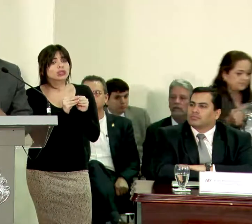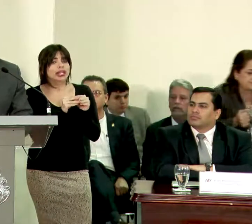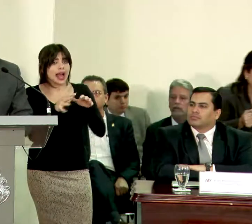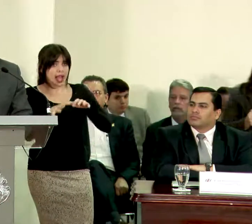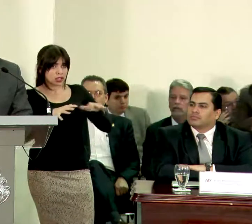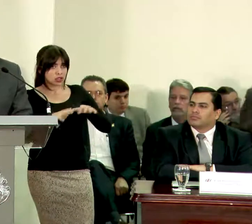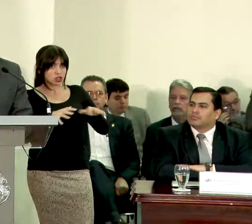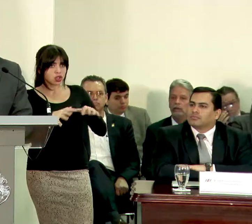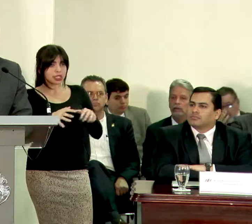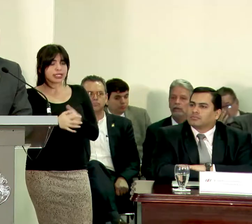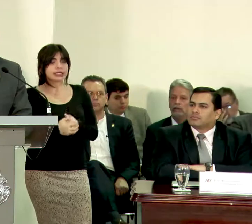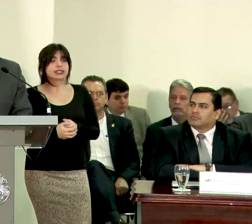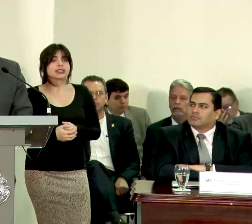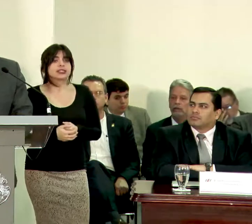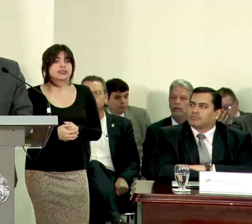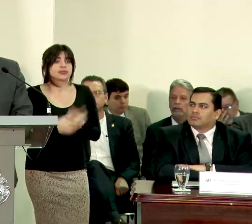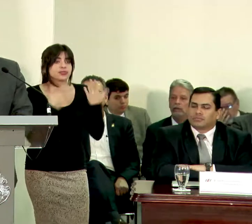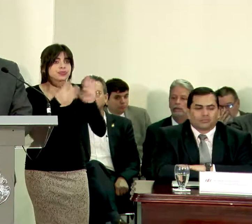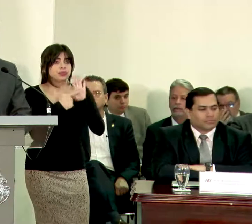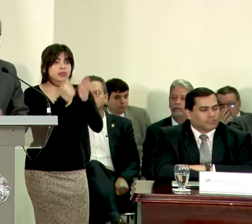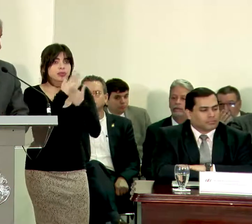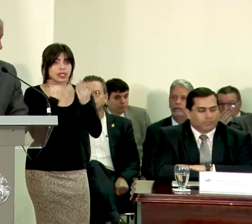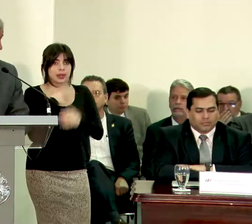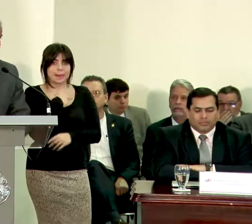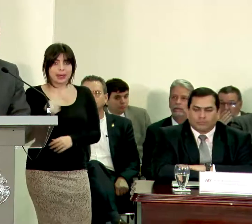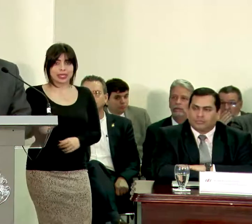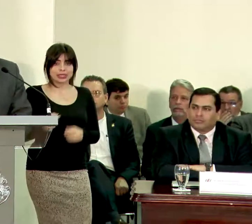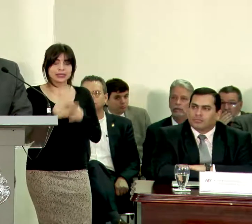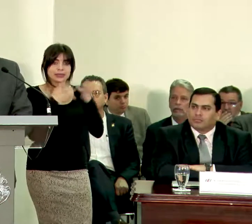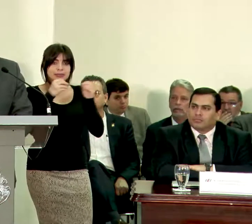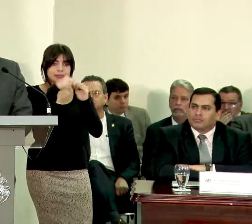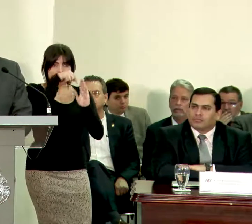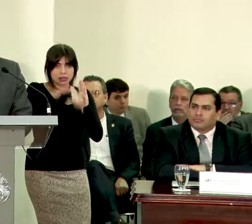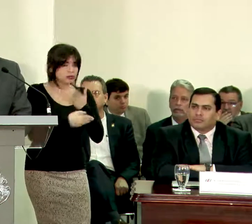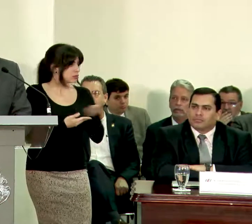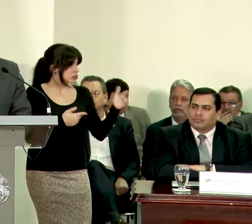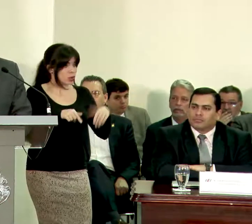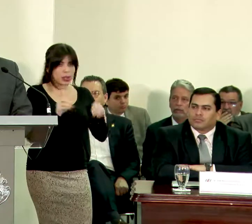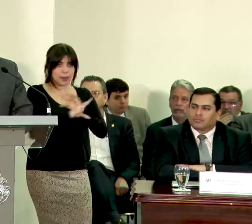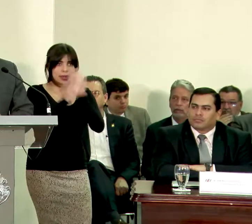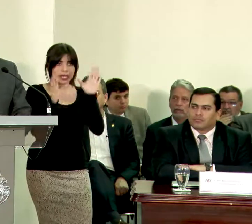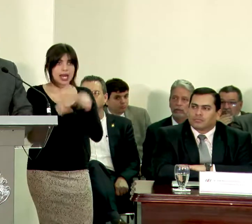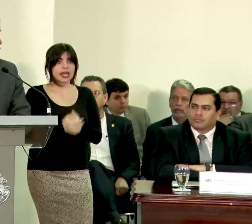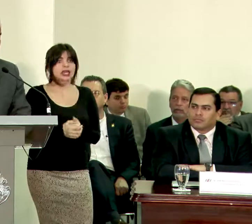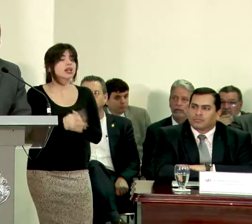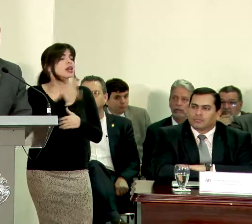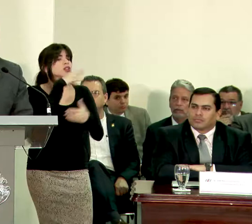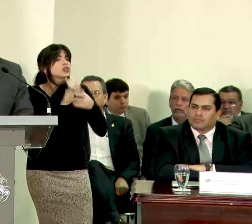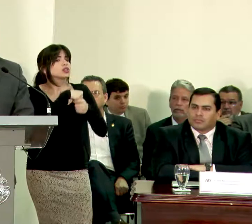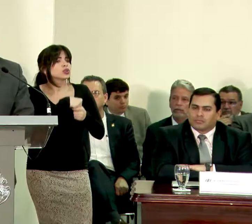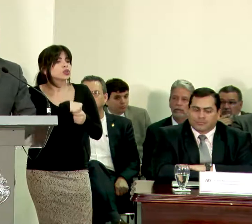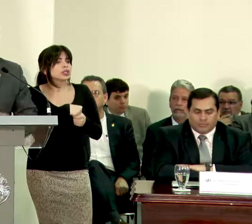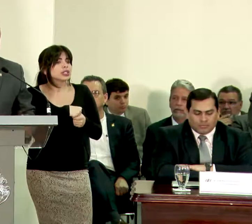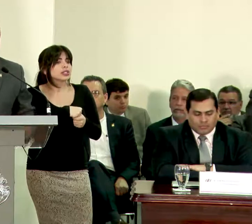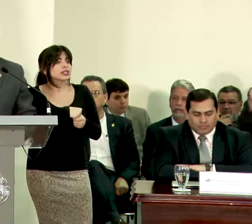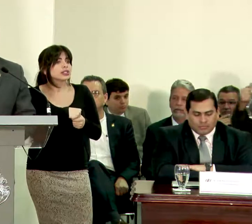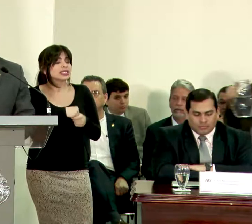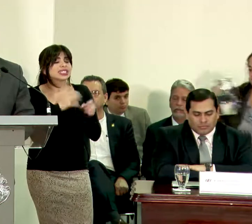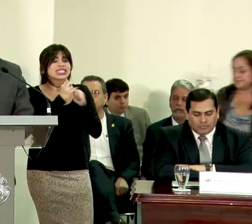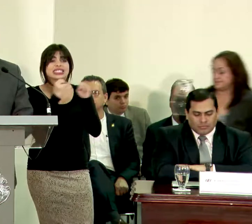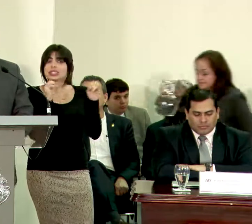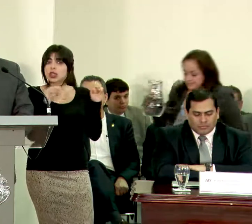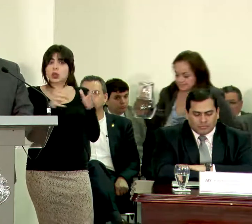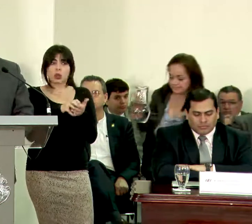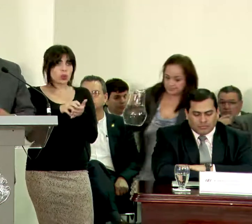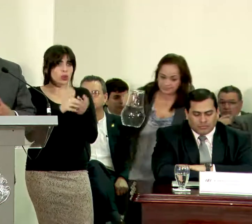de acciones presentadas por el señor presidente y ampliadas en esta mañana constituyen, sin ninguna